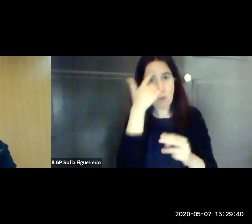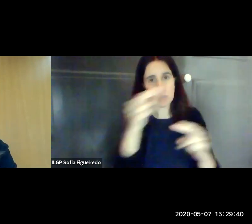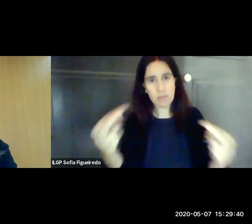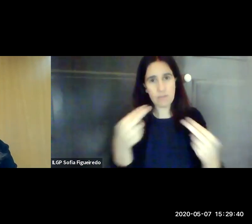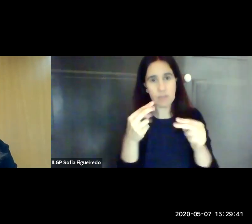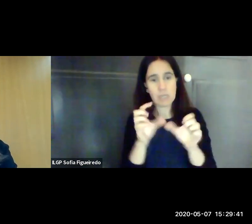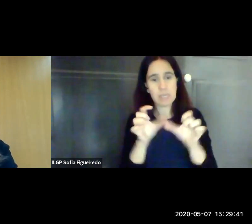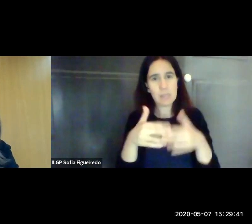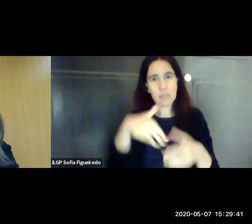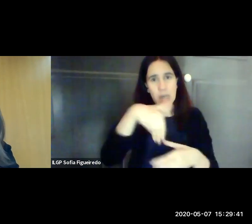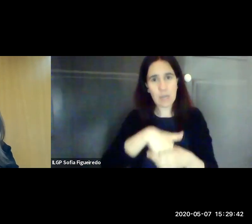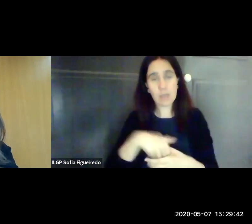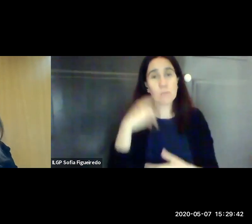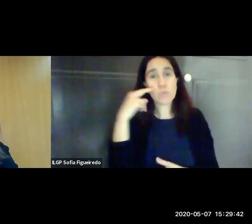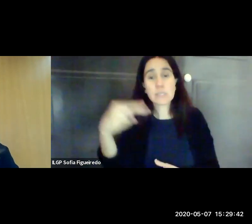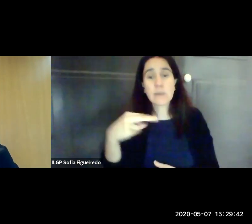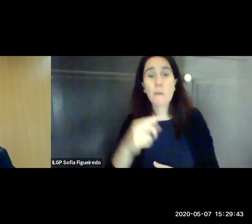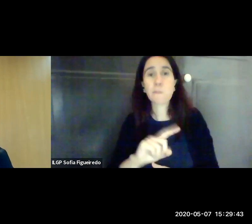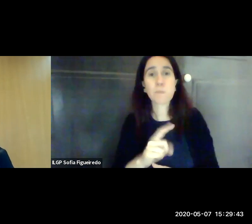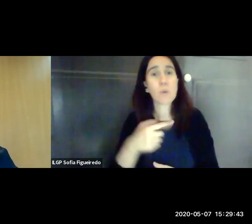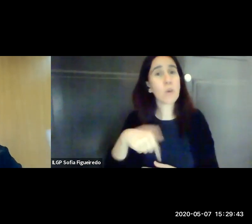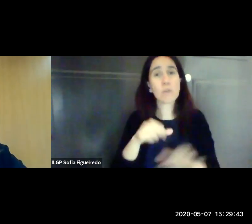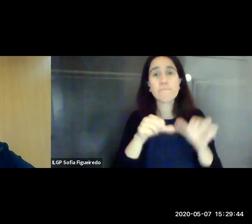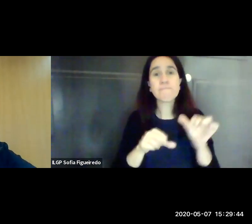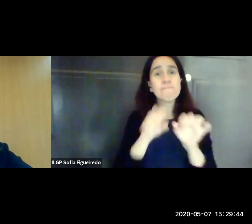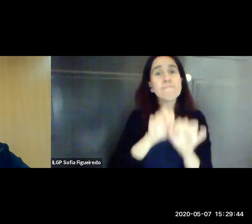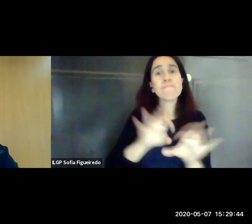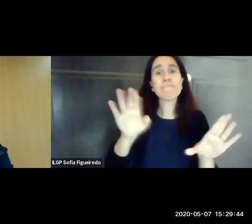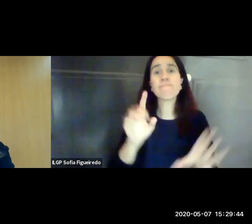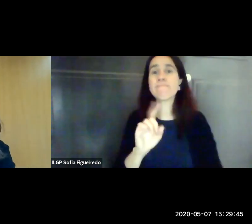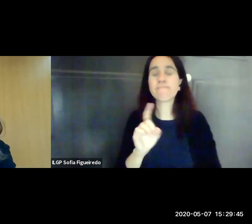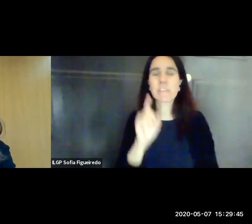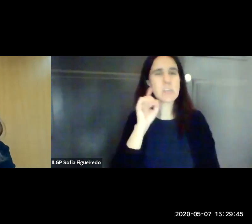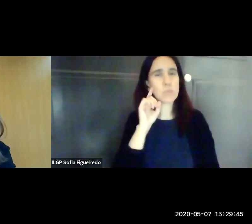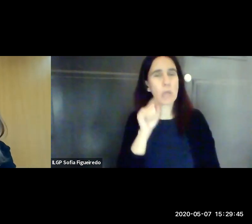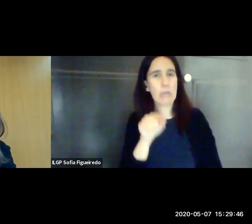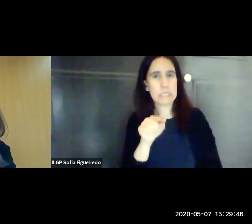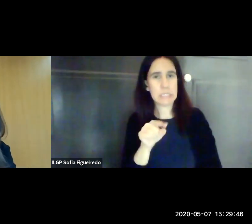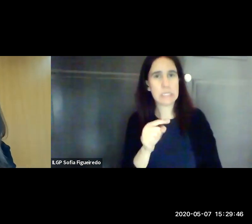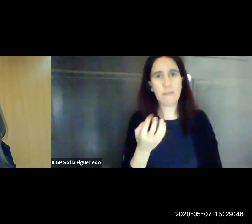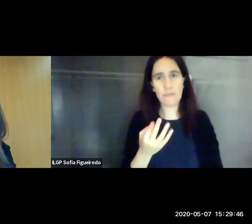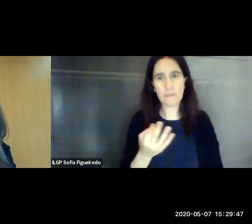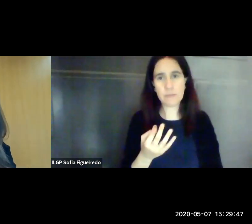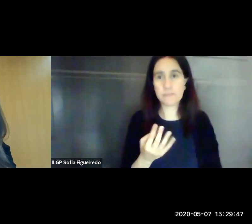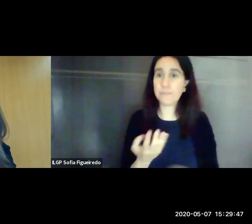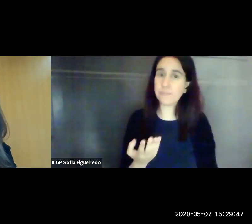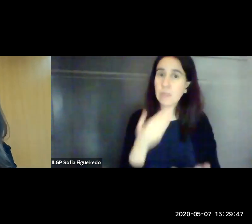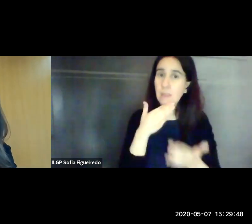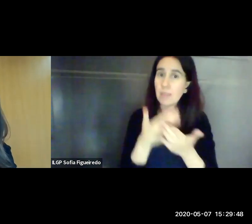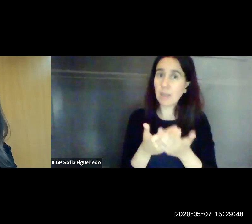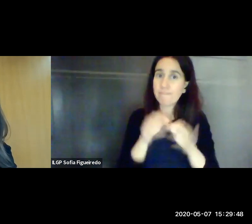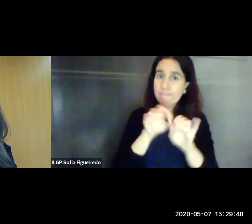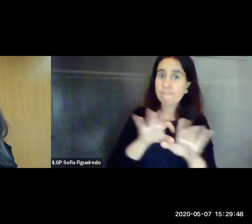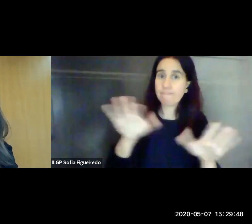se não a consultarem nós não conseguimos passar a nossa palavra e, portanto, é importante que ela seja aqui um veículo de transmissão